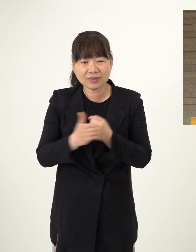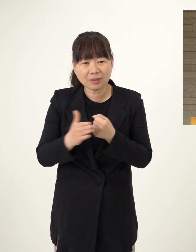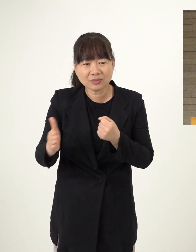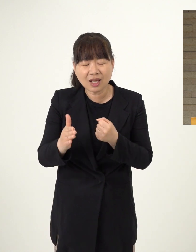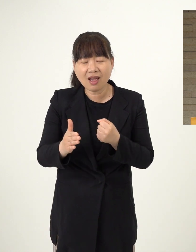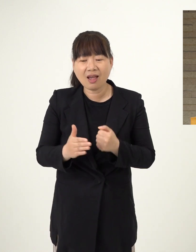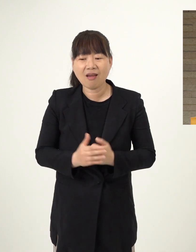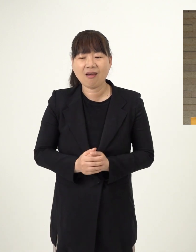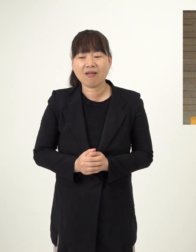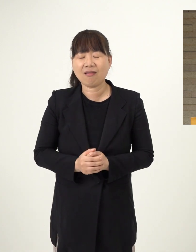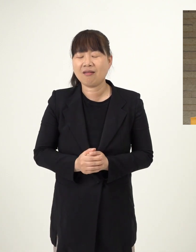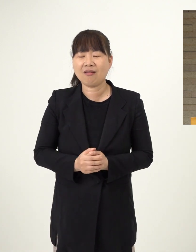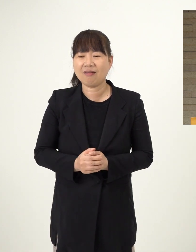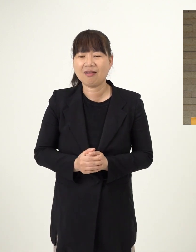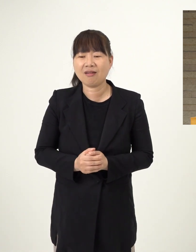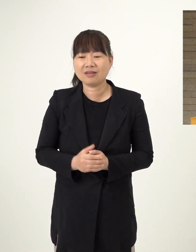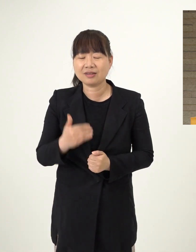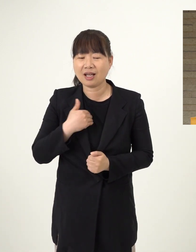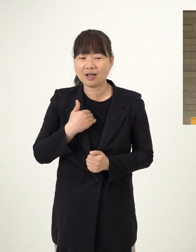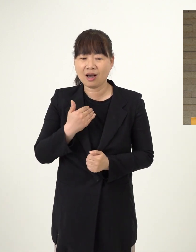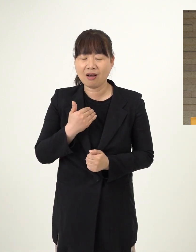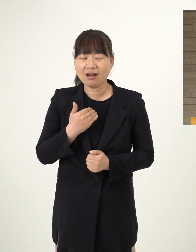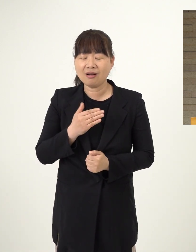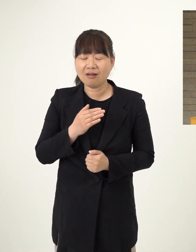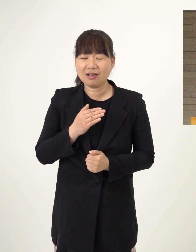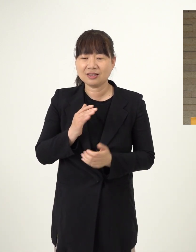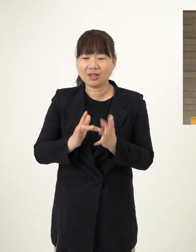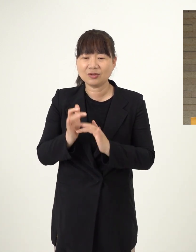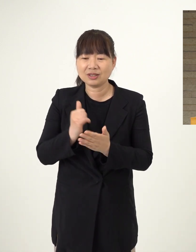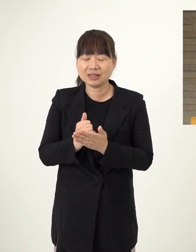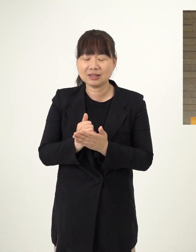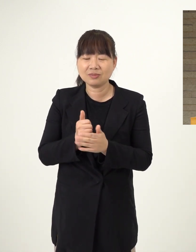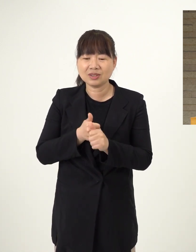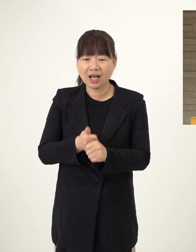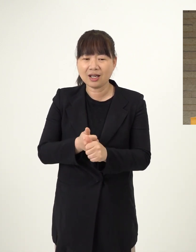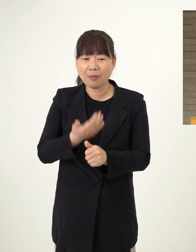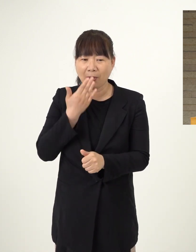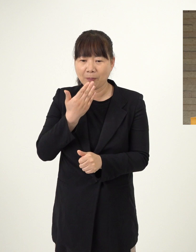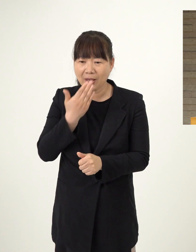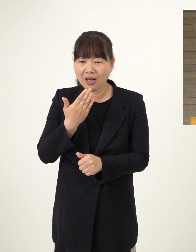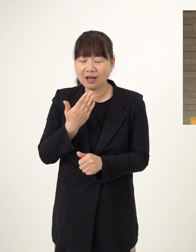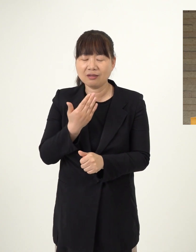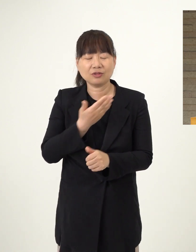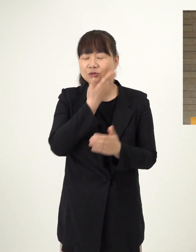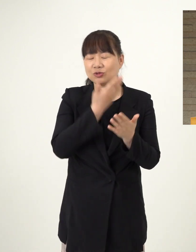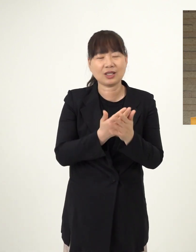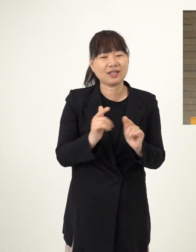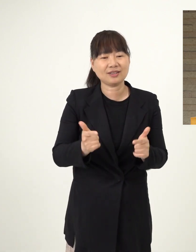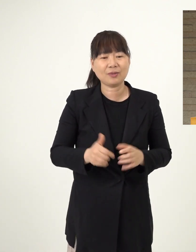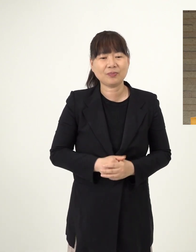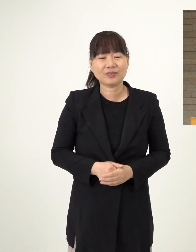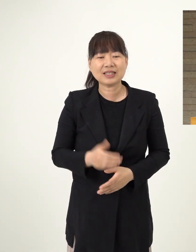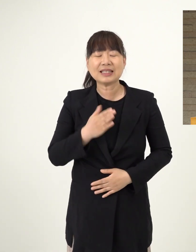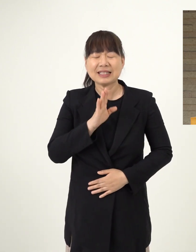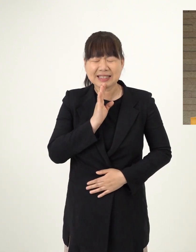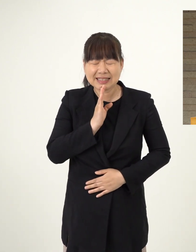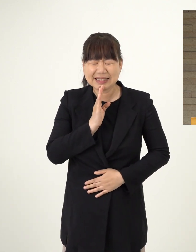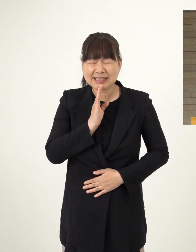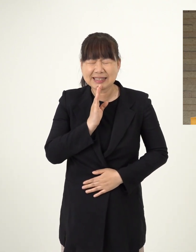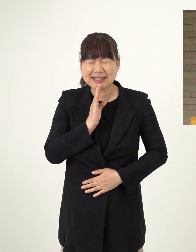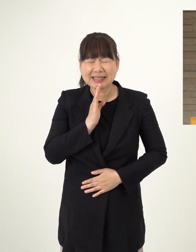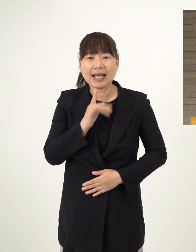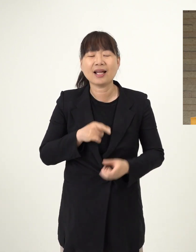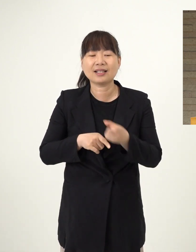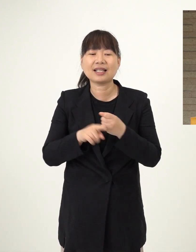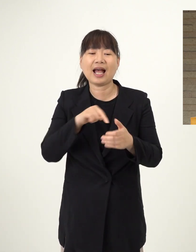그렇게 중요한 게 아니구나. 내가 정말 진리라는 기초 위에 서 있는가? 그럼